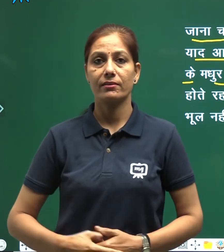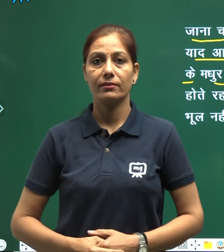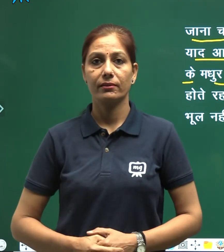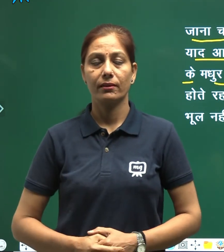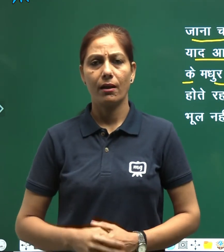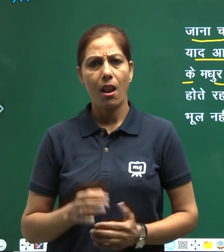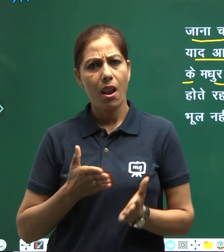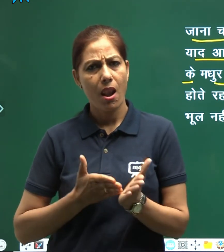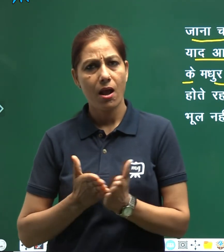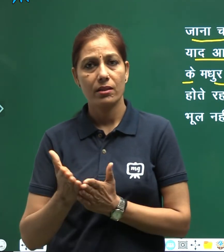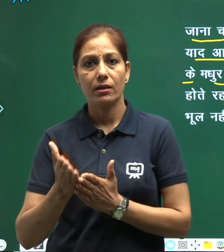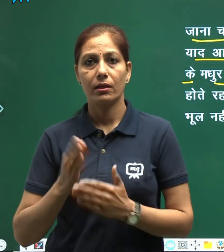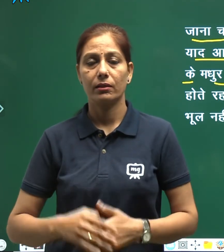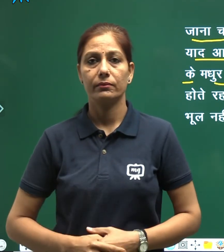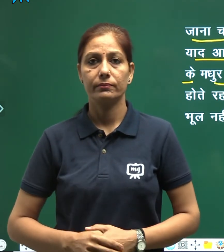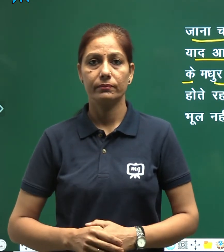लगातार